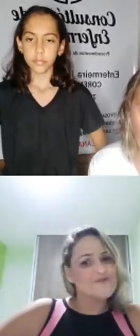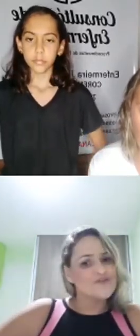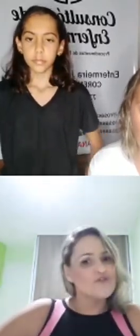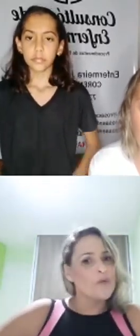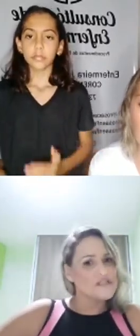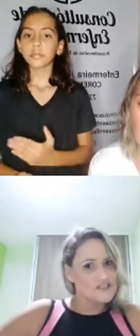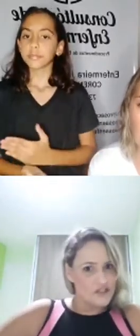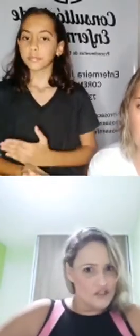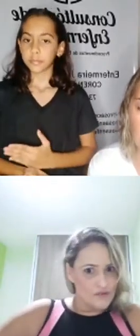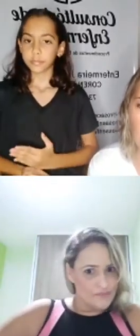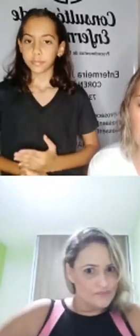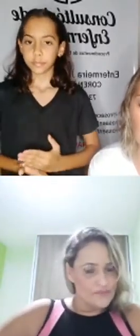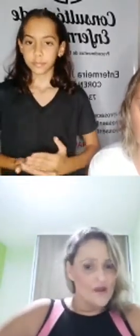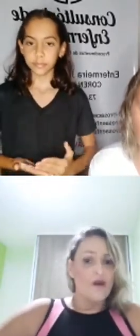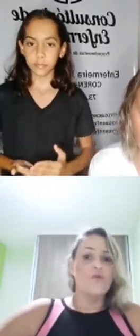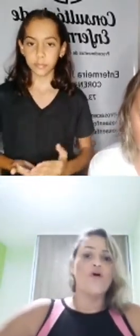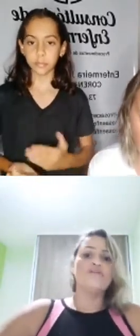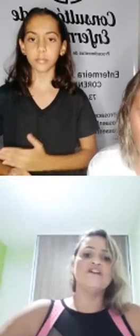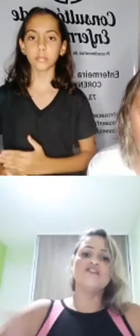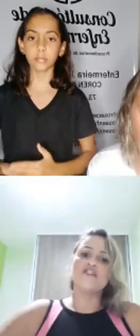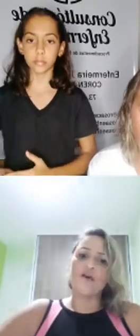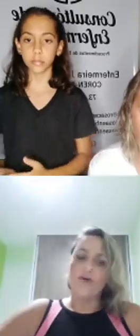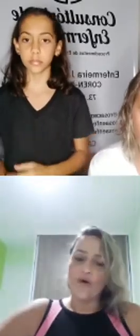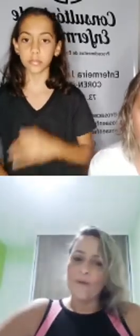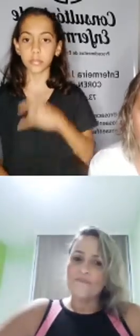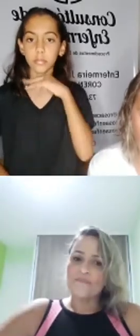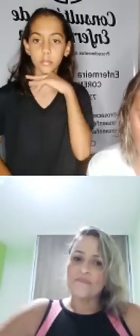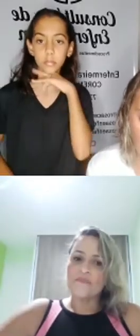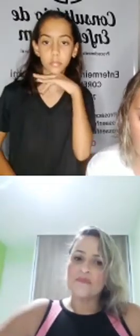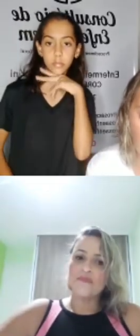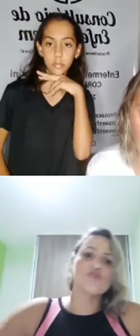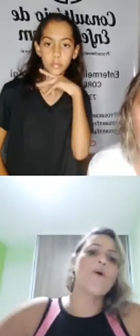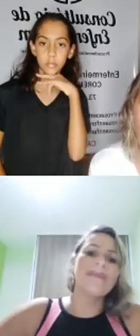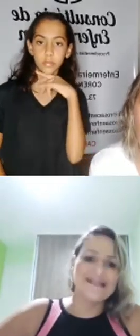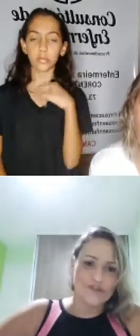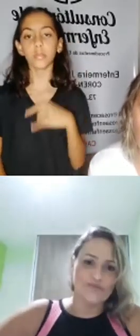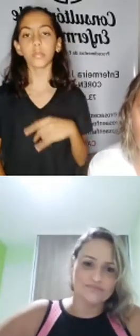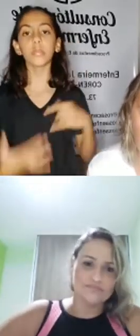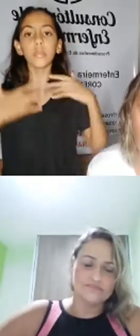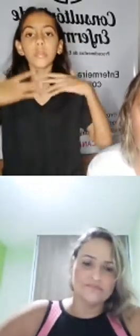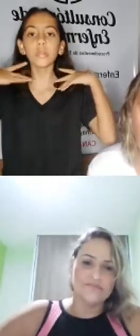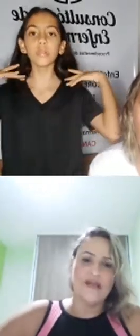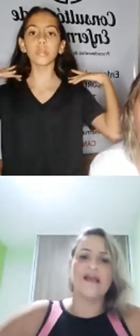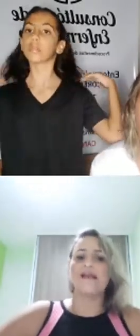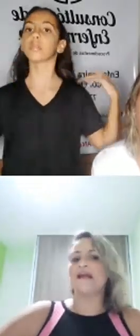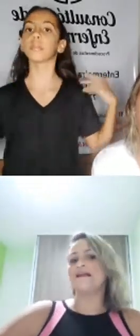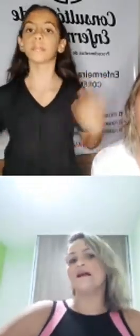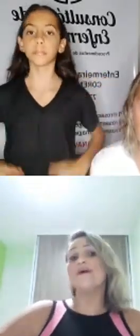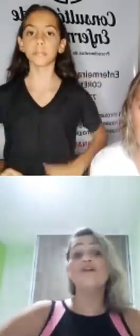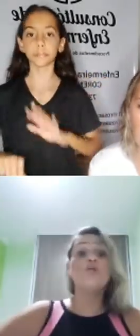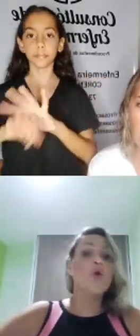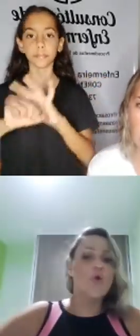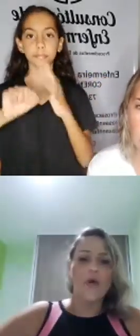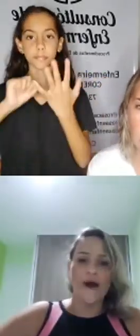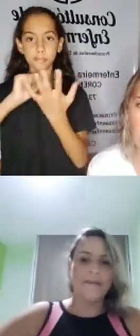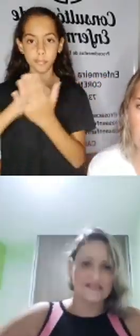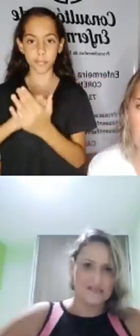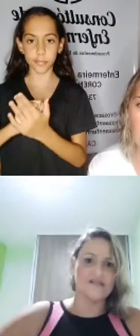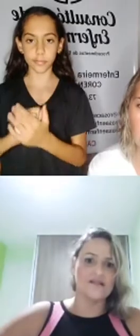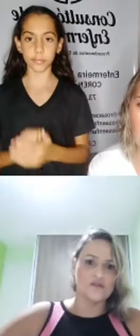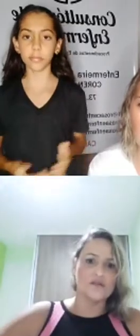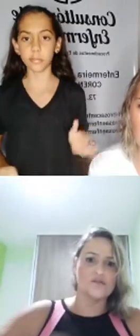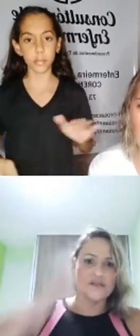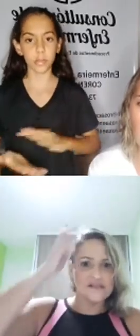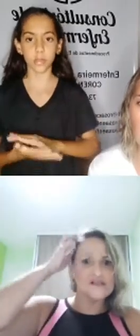doenças continuam existindo. O Covid chegou somando. Ele não anulou a presença